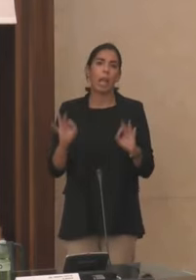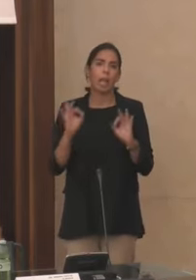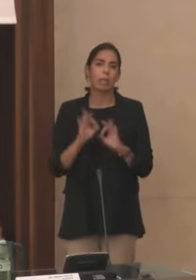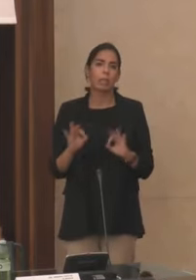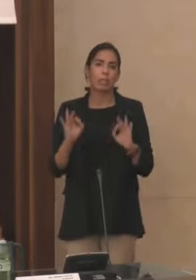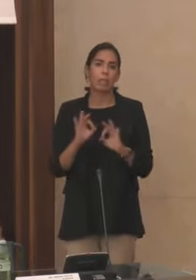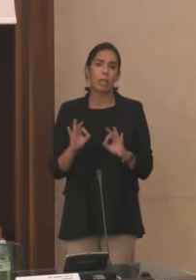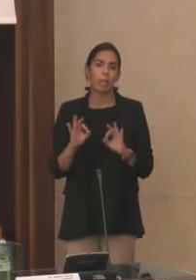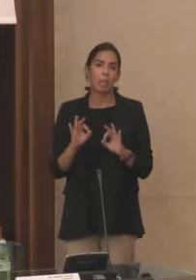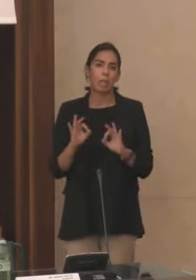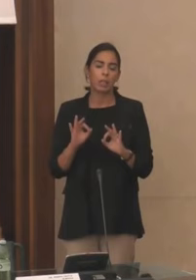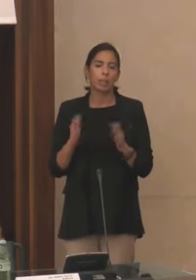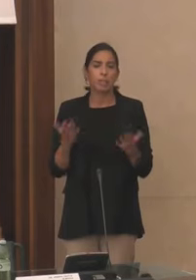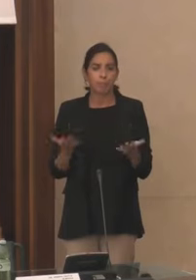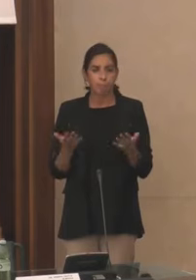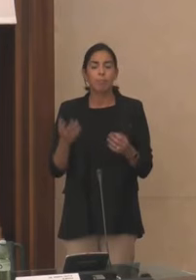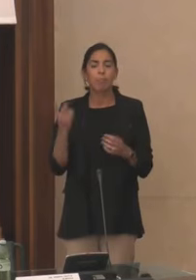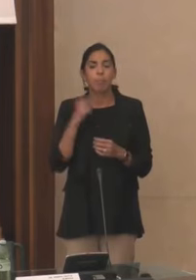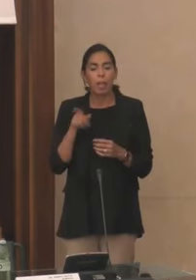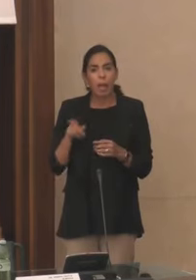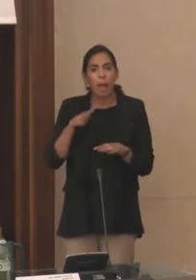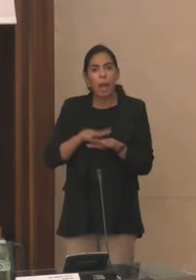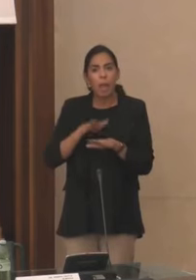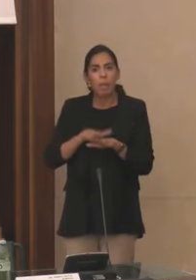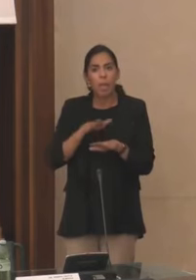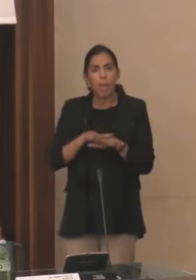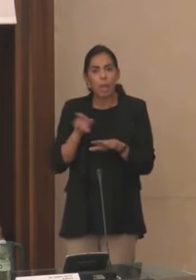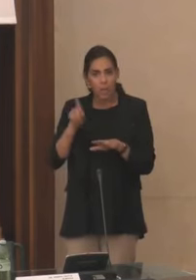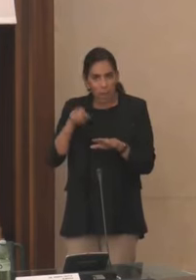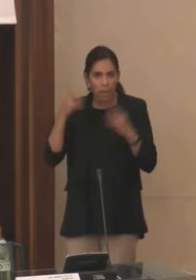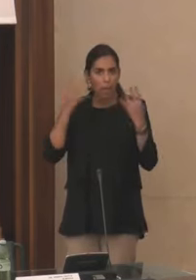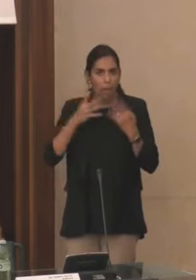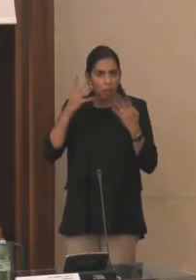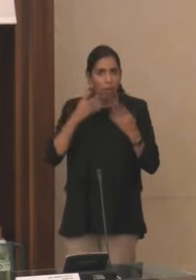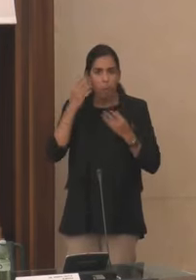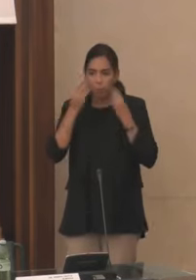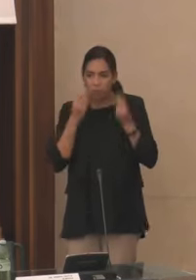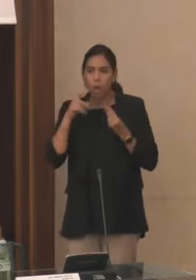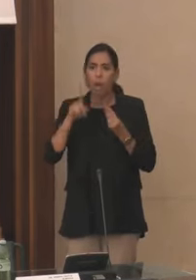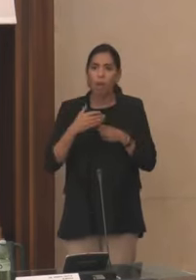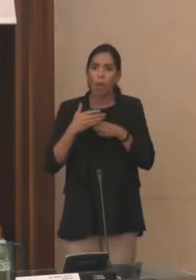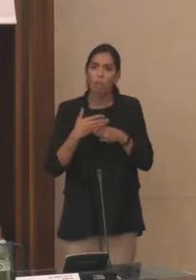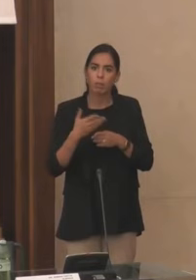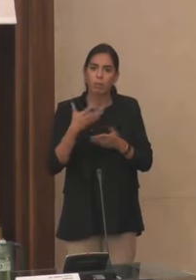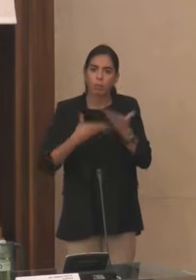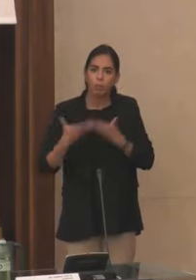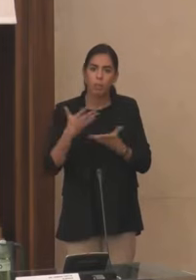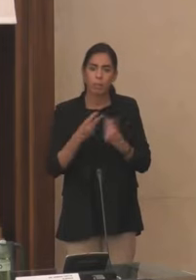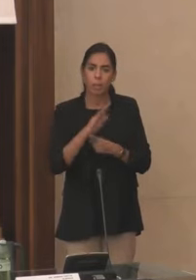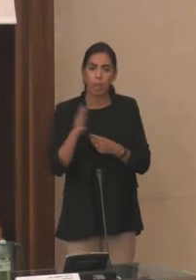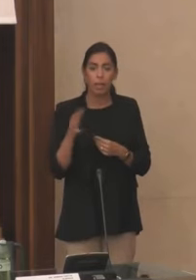ma non c'è l'esperienza ragionata, c'è l'esperienza pensata, c'è l'esperienza condivisa. Quindi quello